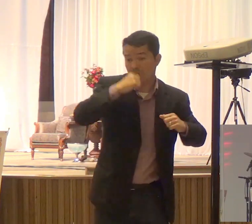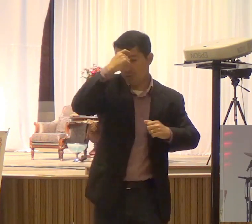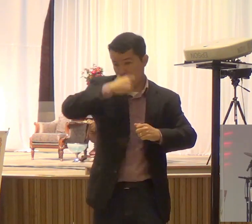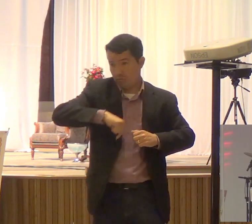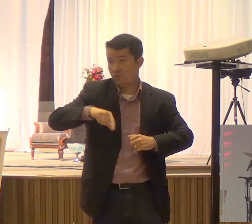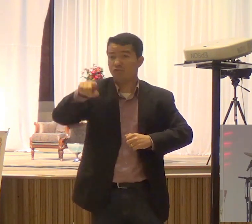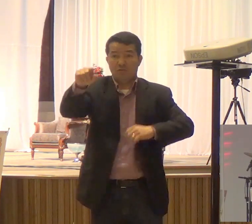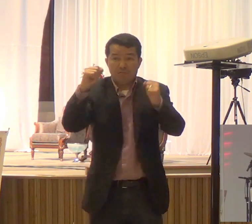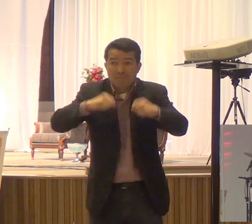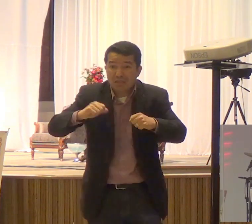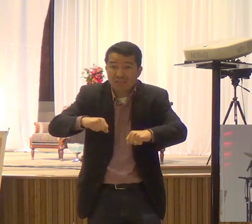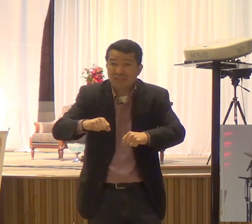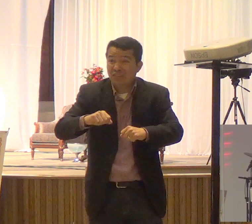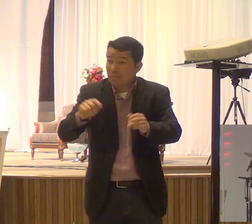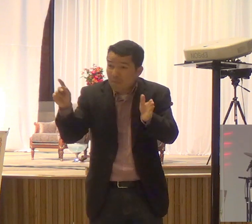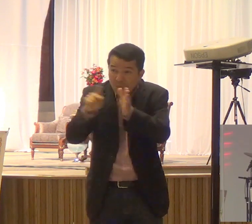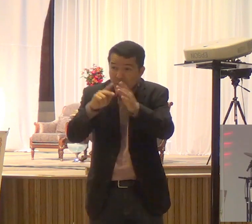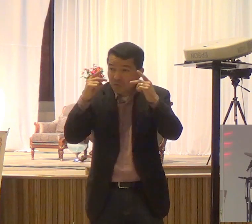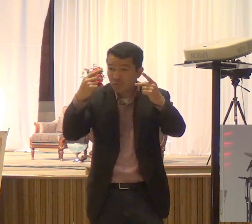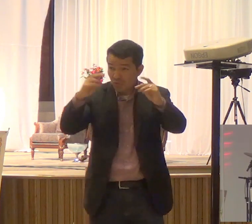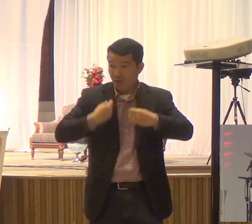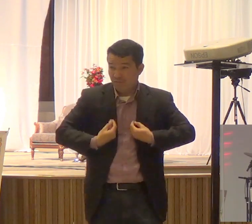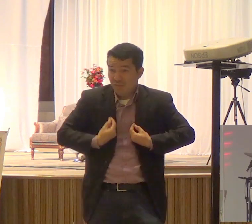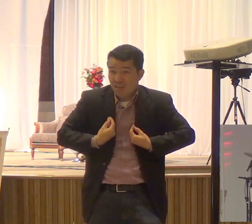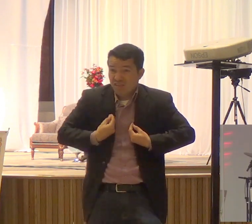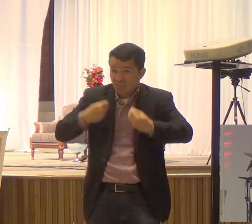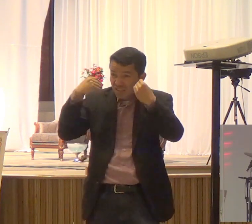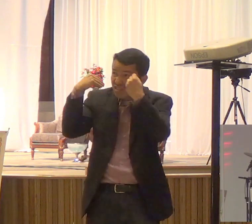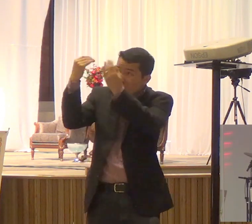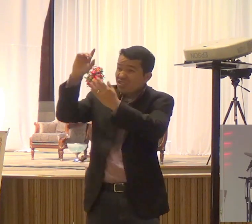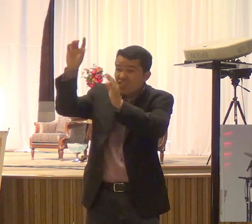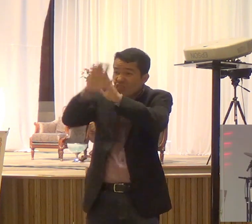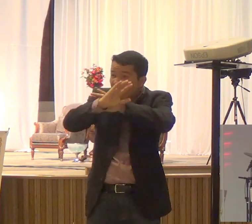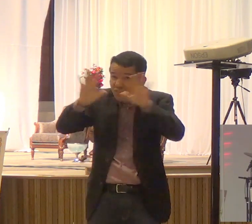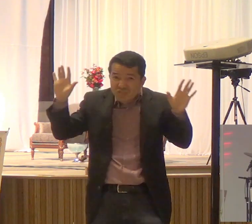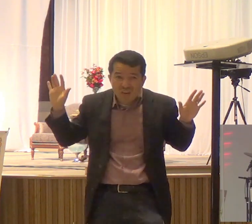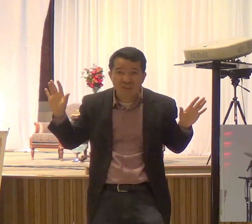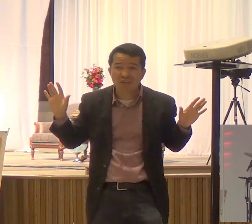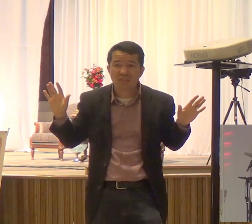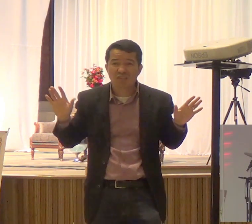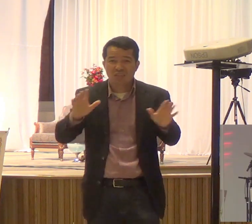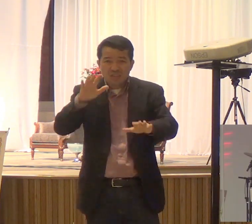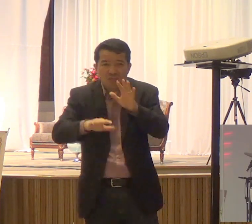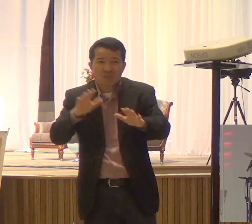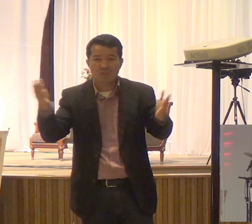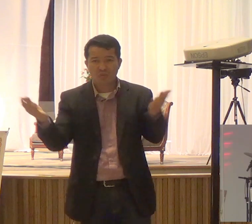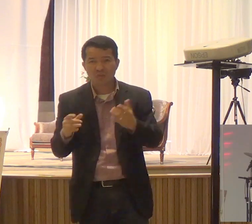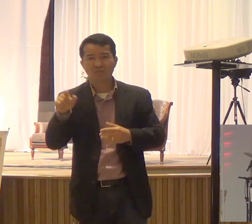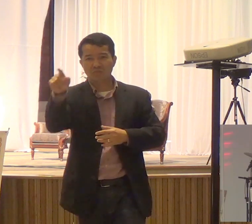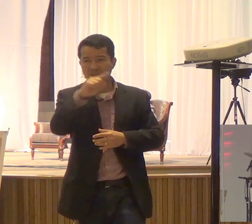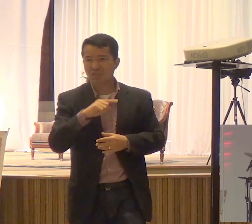fez, para ser uma bênção nessa terra. E se hoje, em nome de Jesus, você chegou aqui, pensando assim,